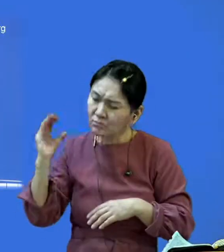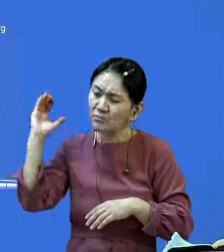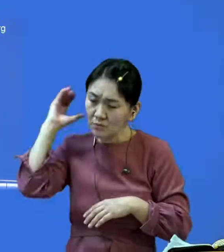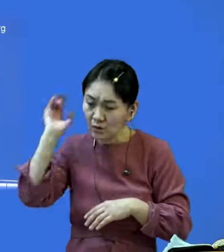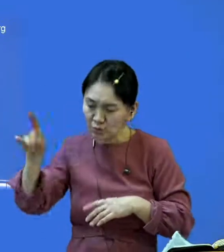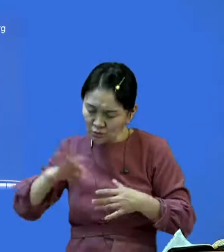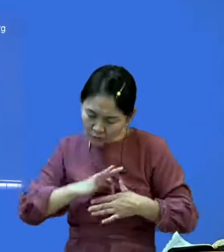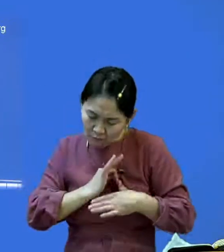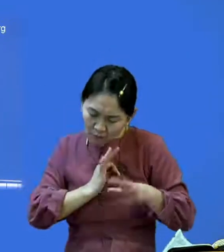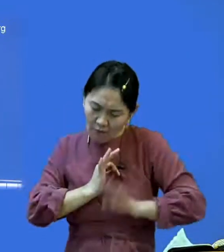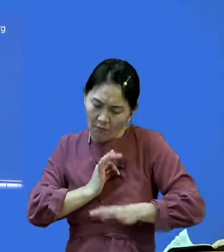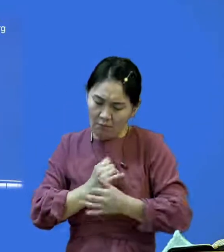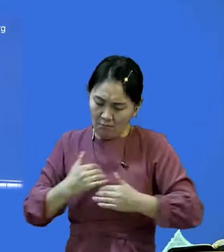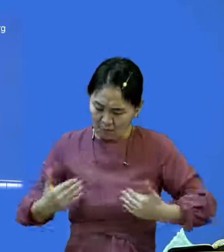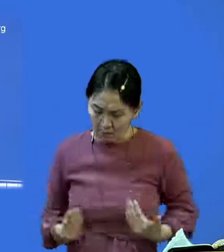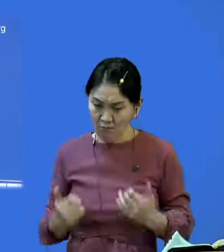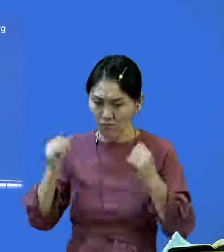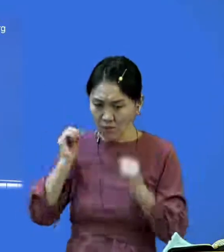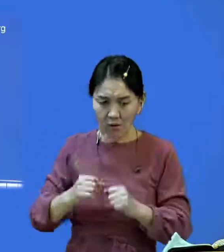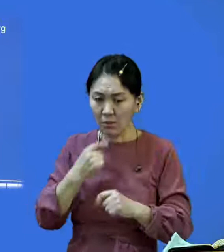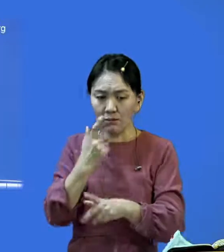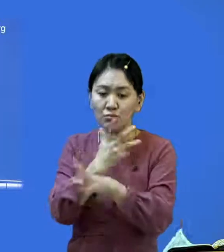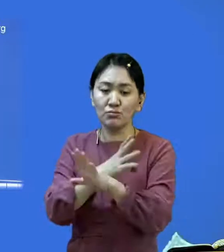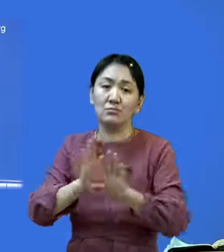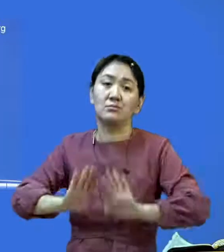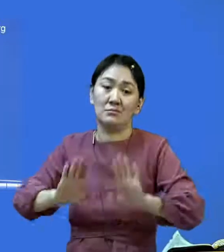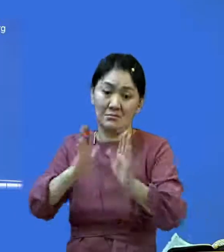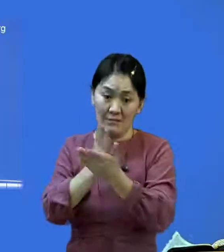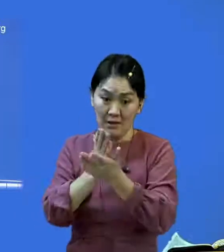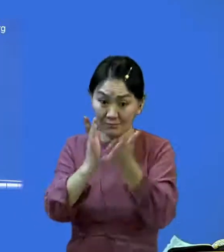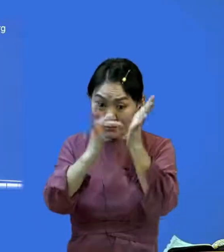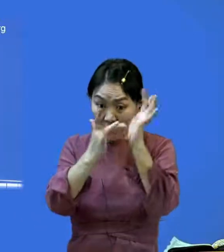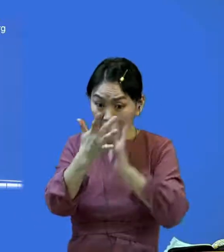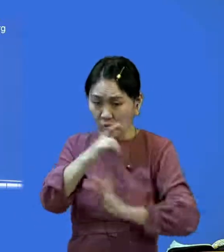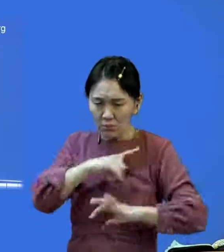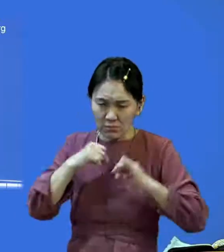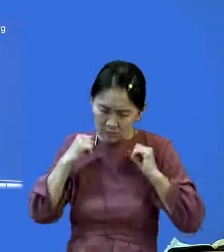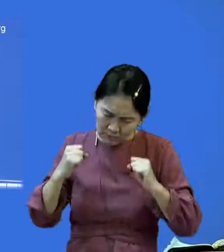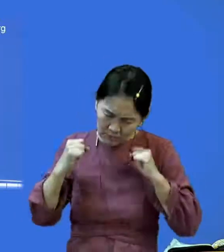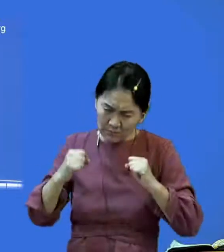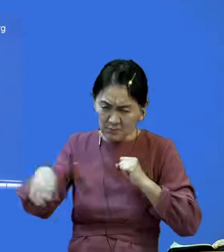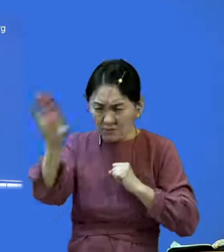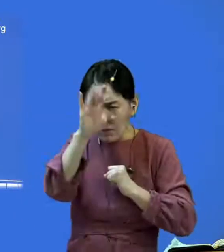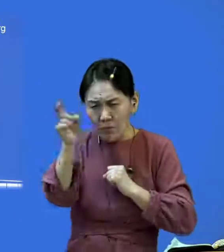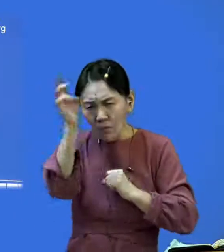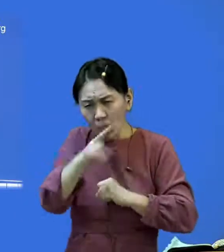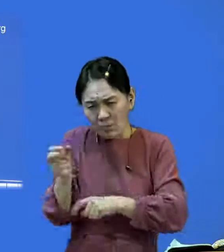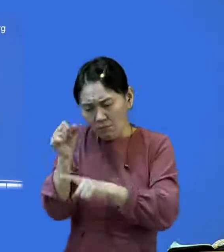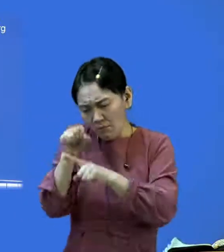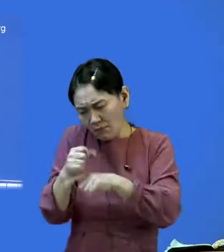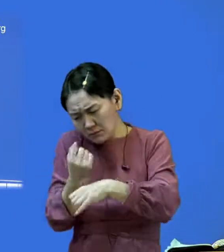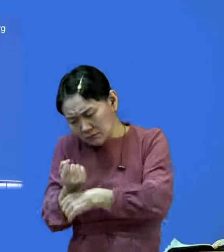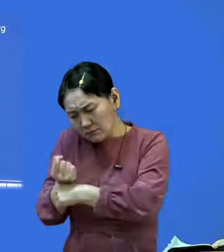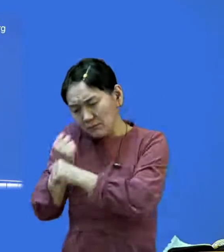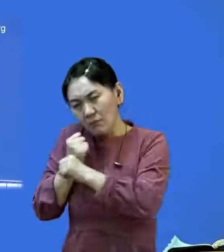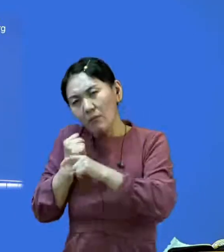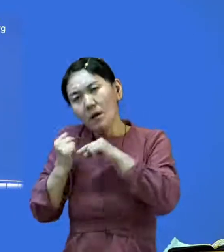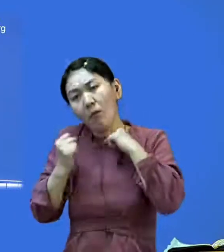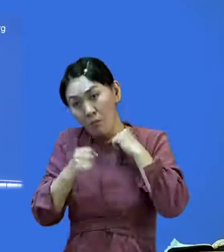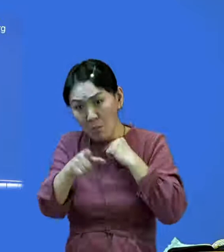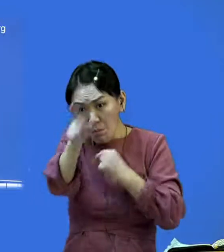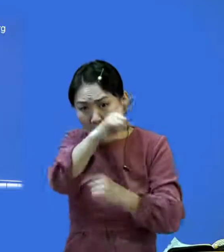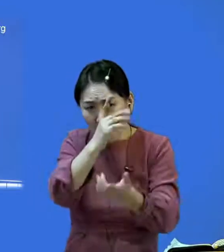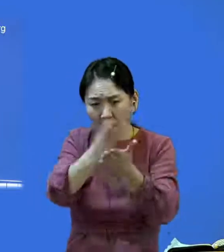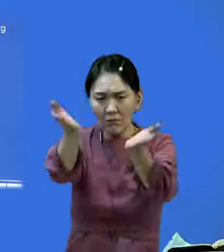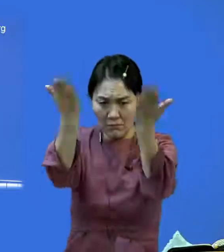сүнс чинь амьдрах болно гэж айлцаар. Есүс эзэн хүртэл зүдэж зүтгэхсэд хийгээд хүнд ачаа өрсөн бүгдээ над дээр ир, би та